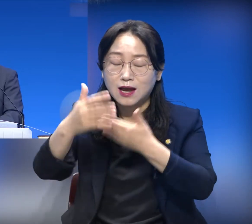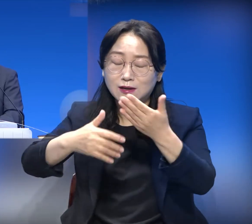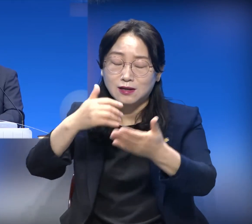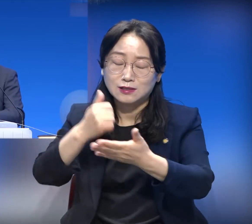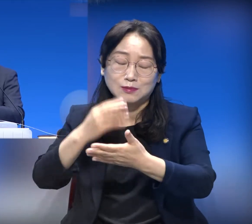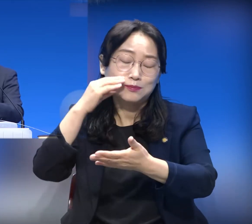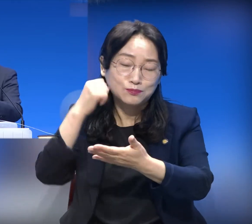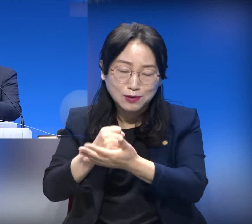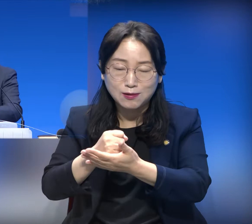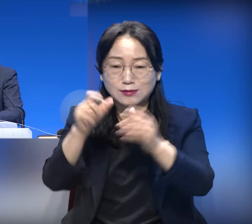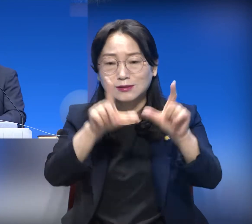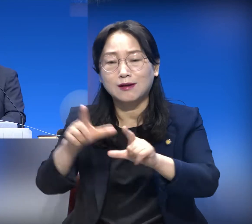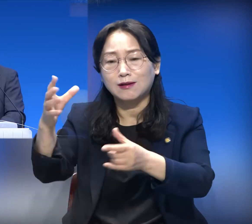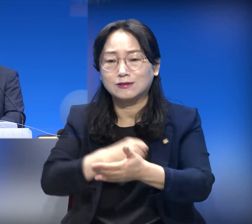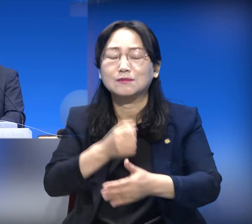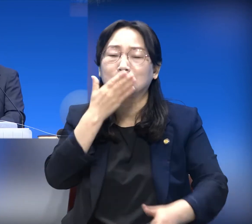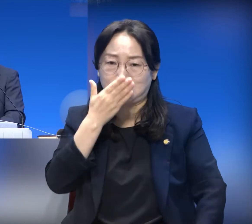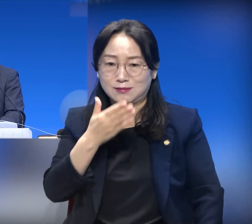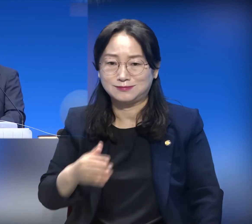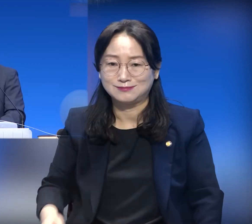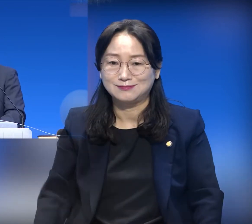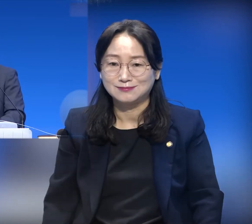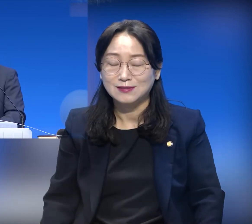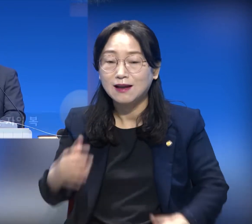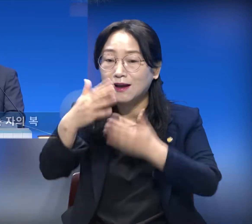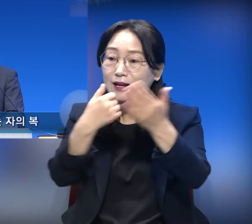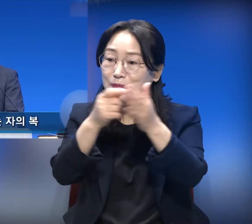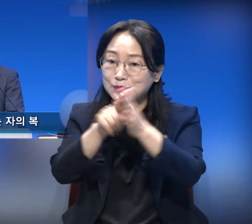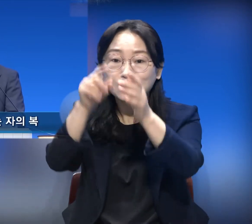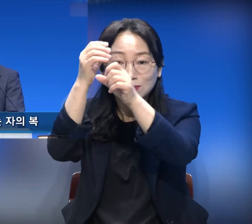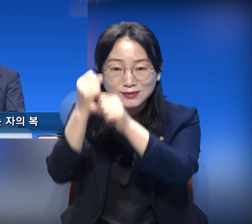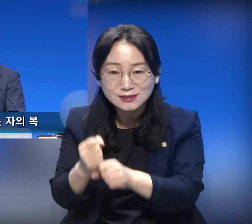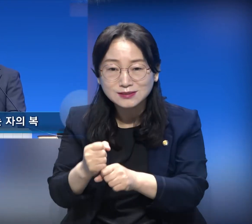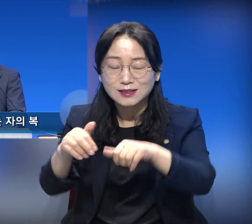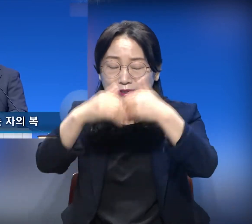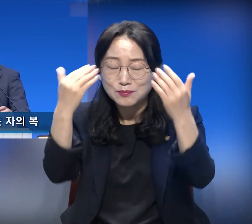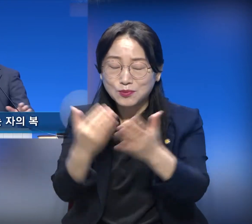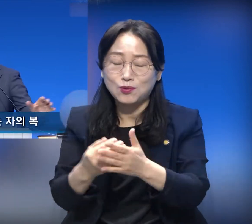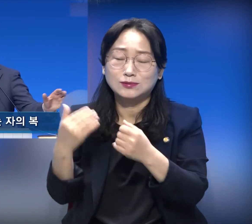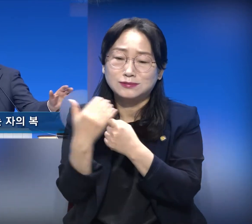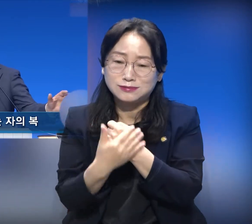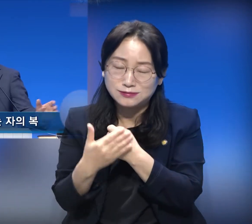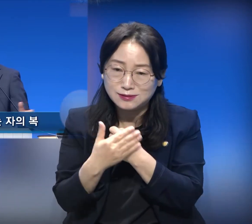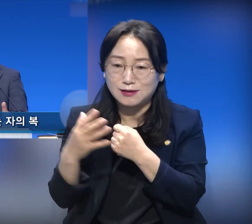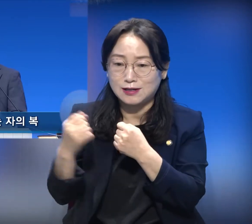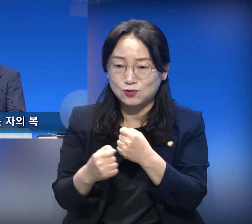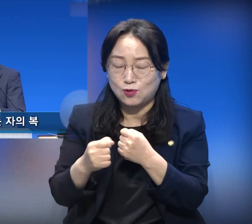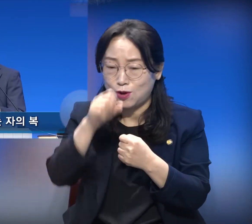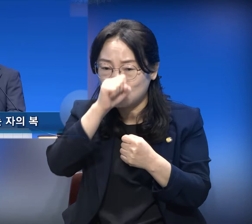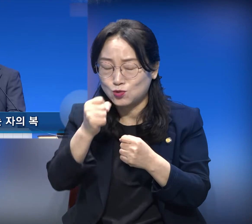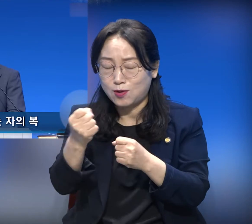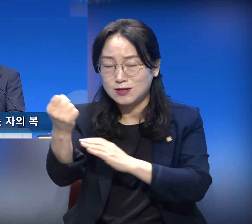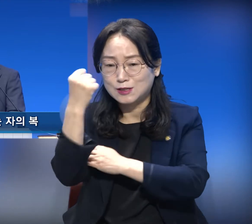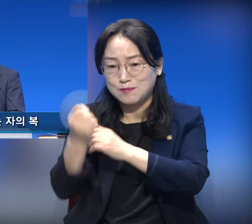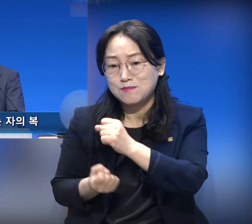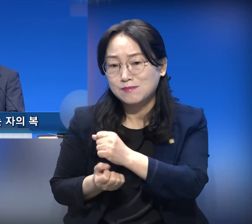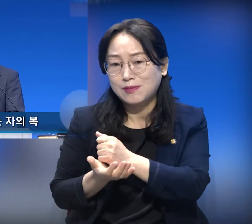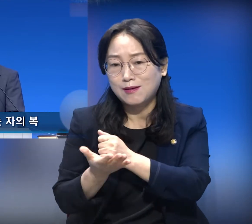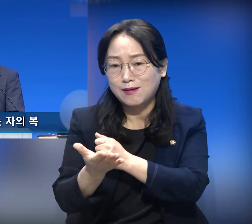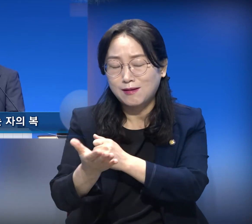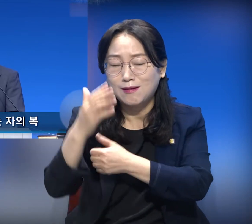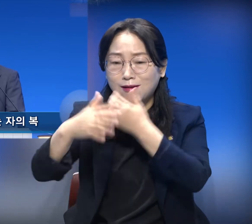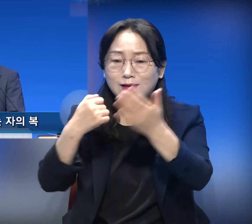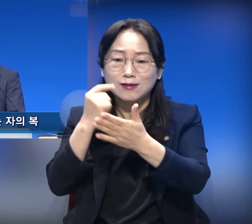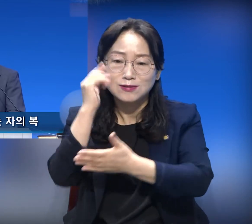되기를 주님의 이름으로 축원합니다. 하나님 믿고 의지하며 모든 어려움이 이겨내고 선한 영향을 끼쳐서 하나님께 영광 돌리는 우리